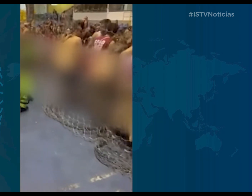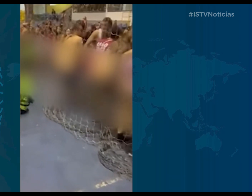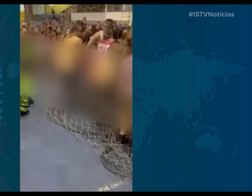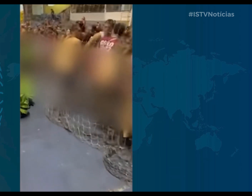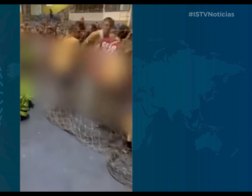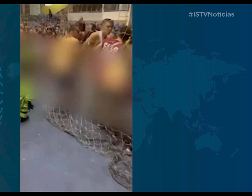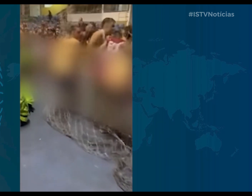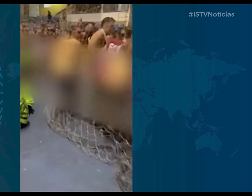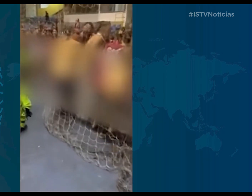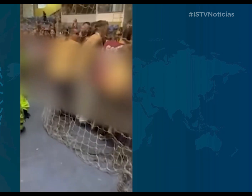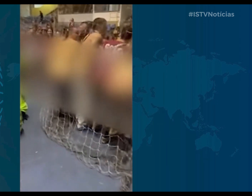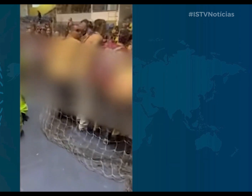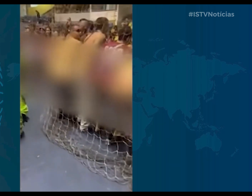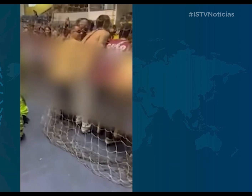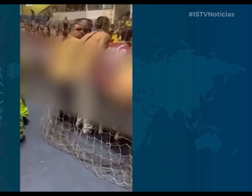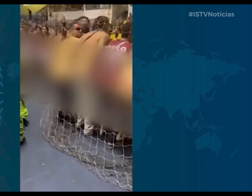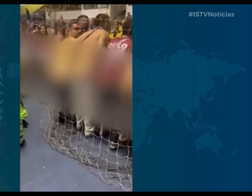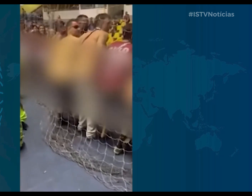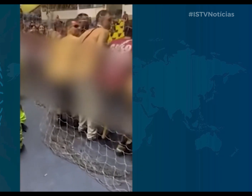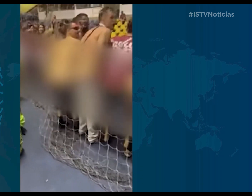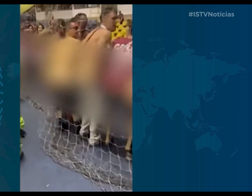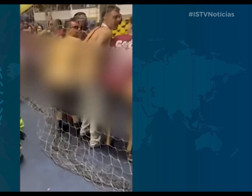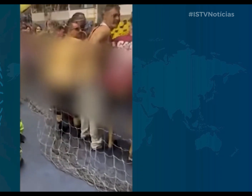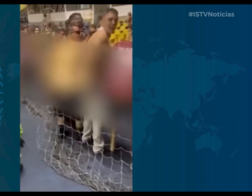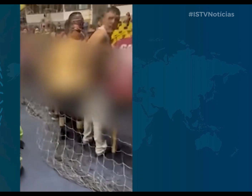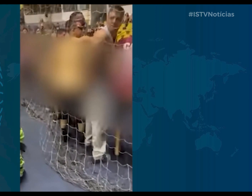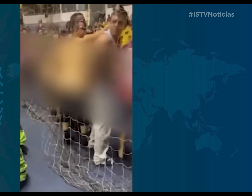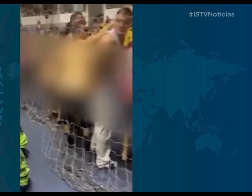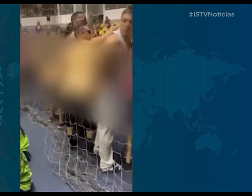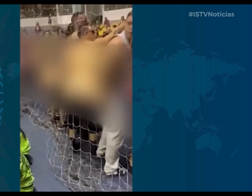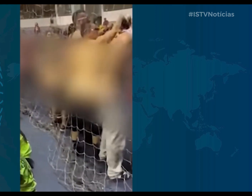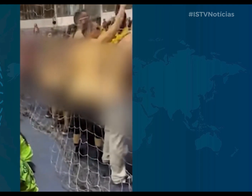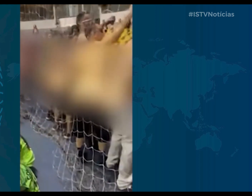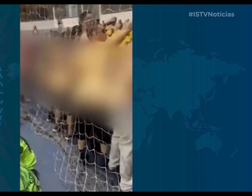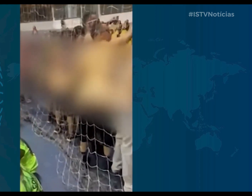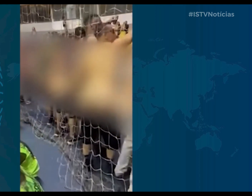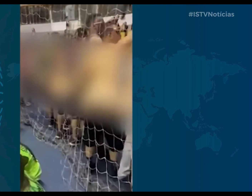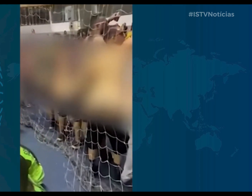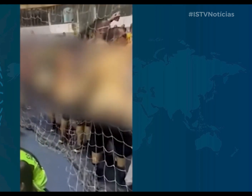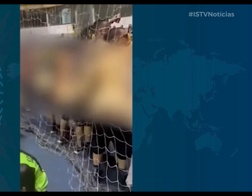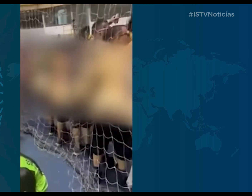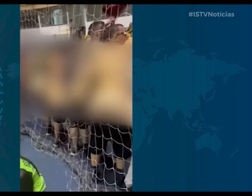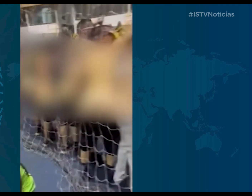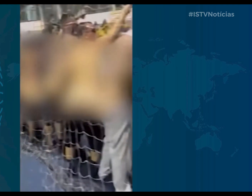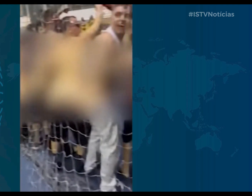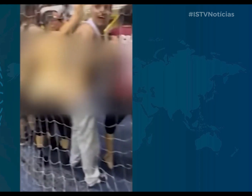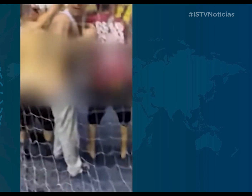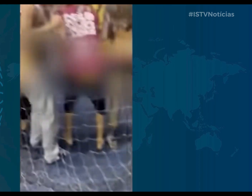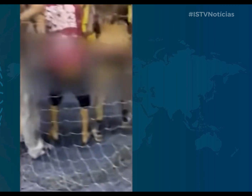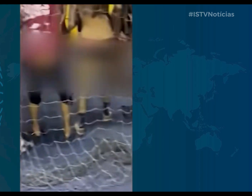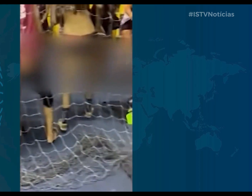uma ação em que se dizem injustiçados. Essa é a fala da advogada